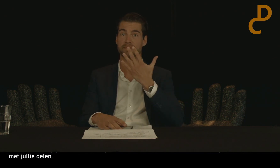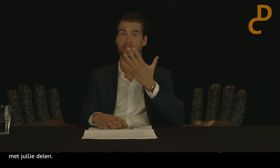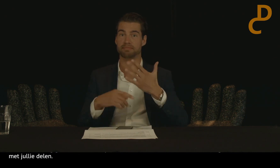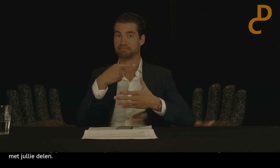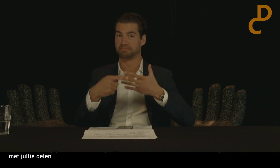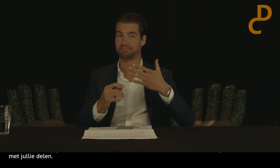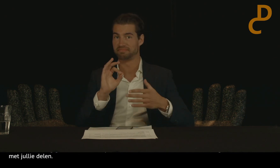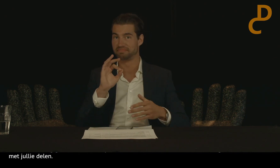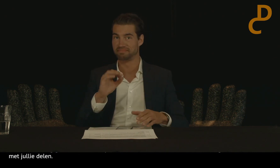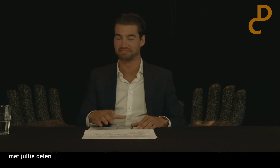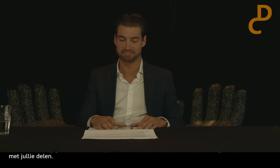Er zijn er 5 binnengekomen.